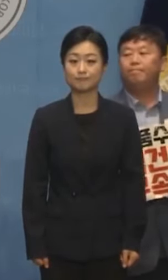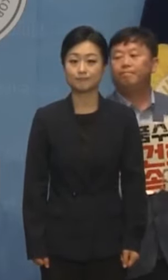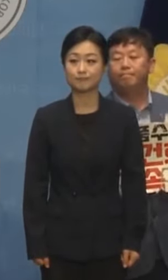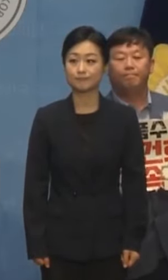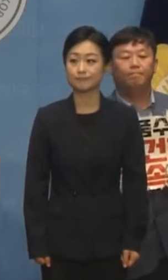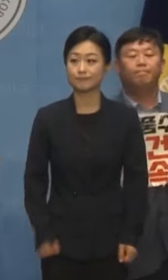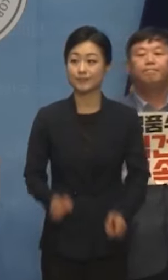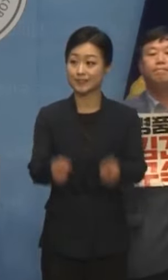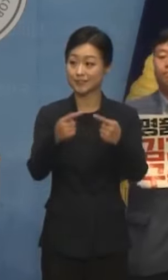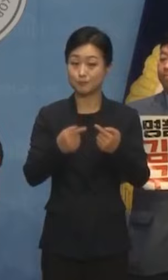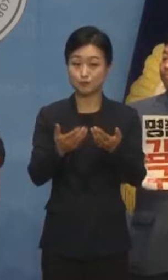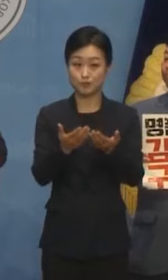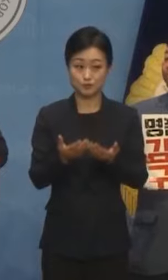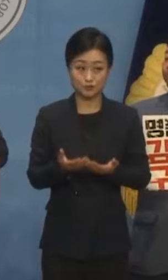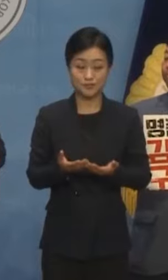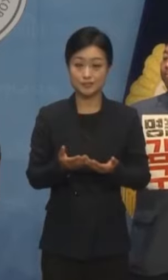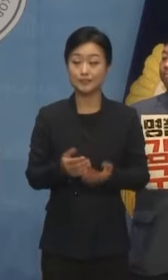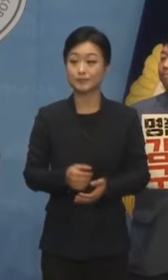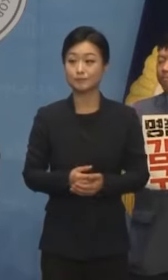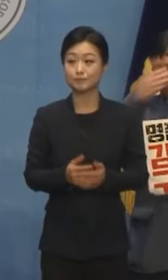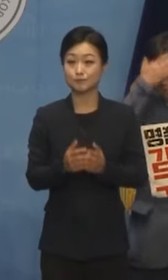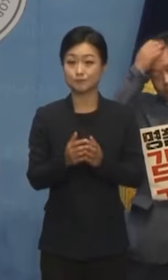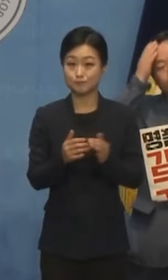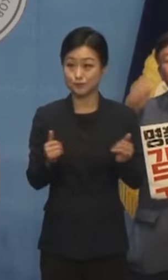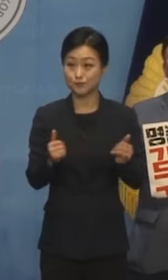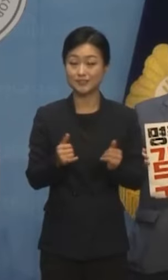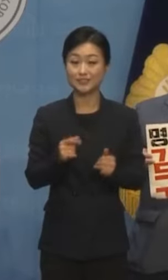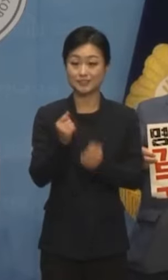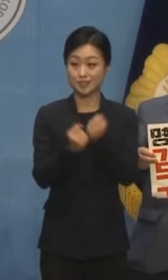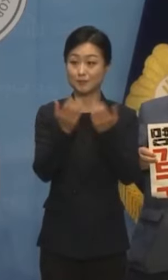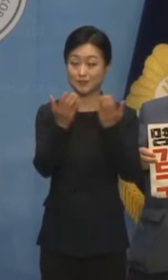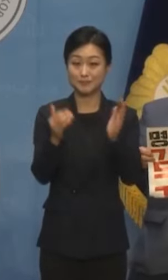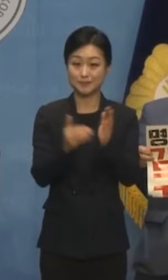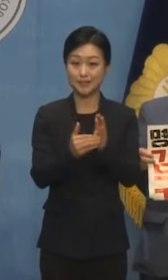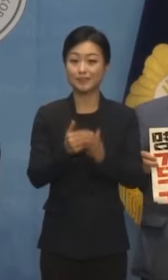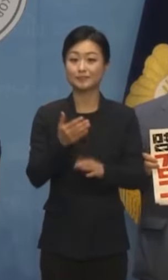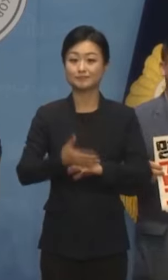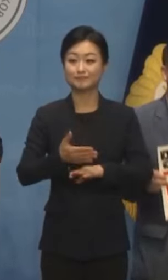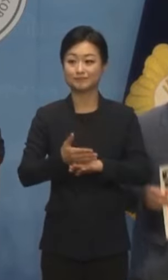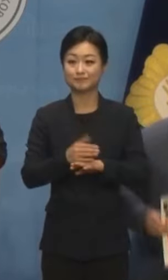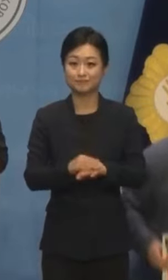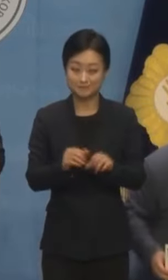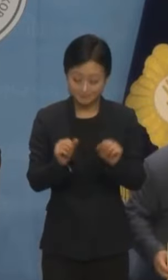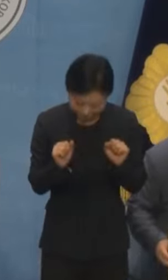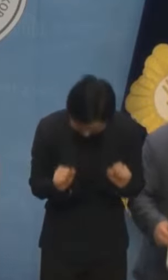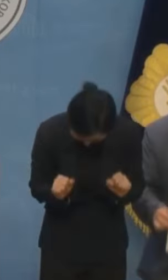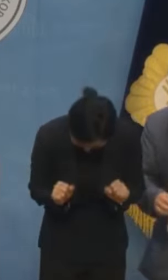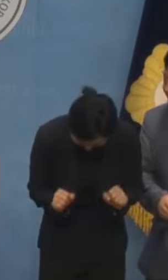네, 참석 계신 분들의 말씀 못 들었습니다. 이것으로 기자회견을 마치도록 하겠습니다. 네, 고맙습니다.